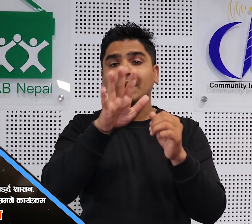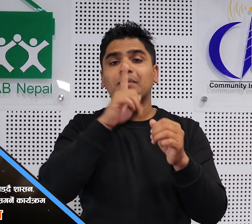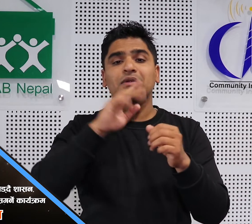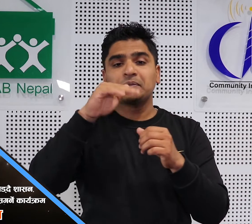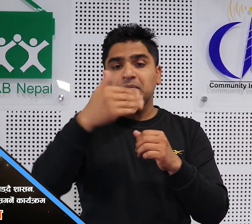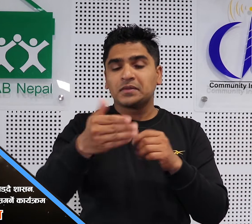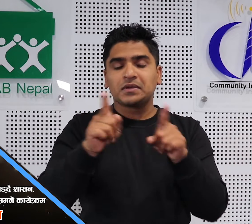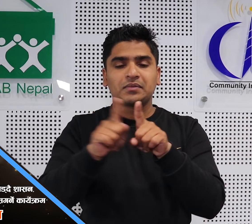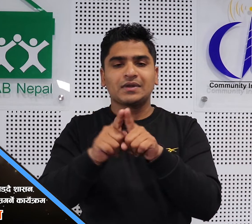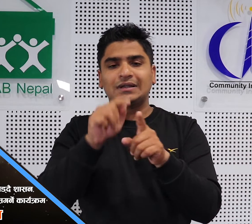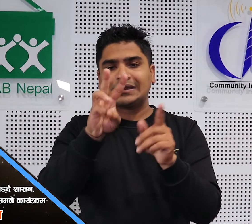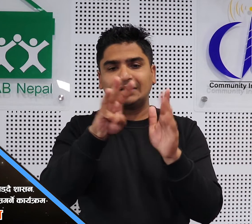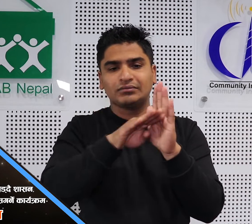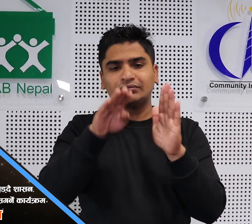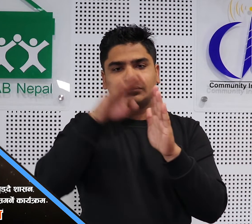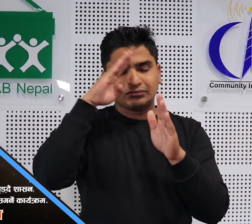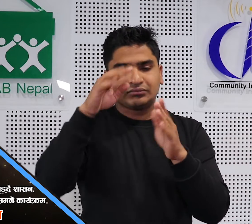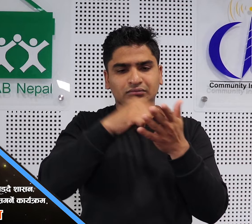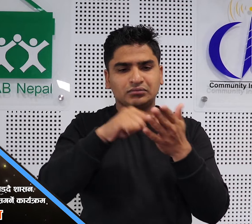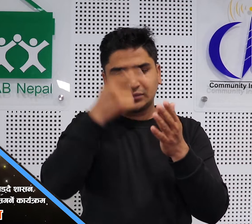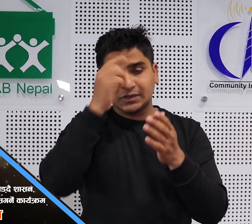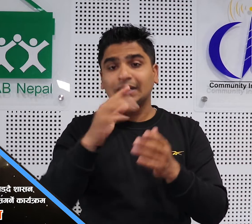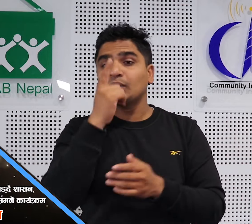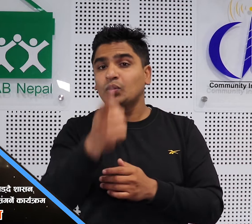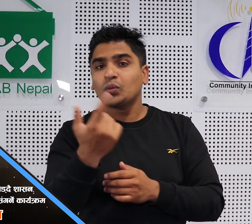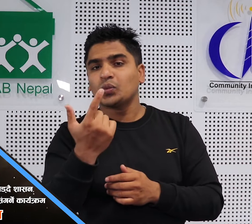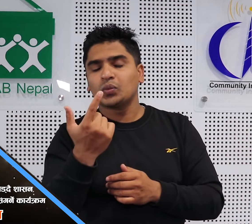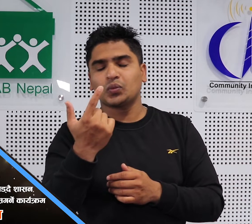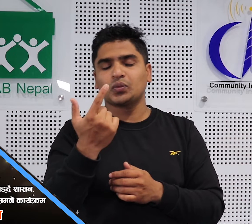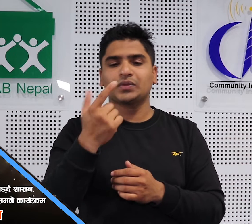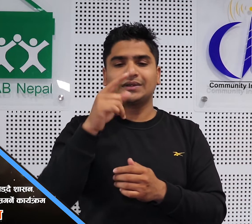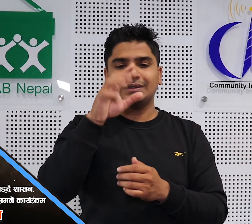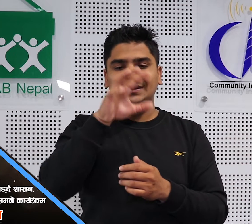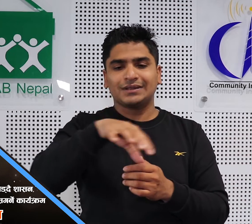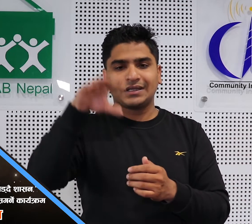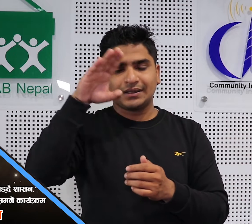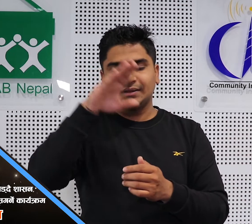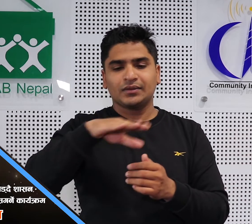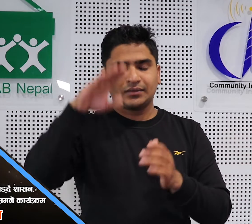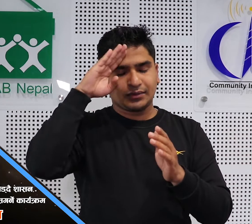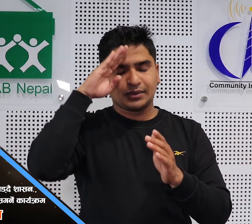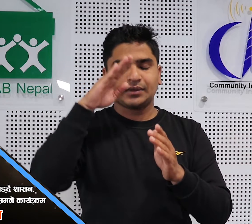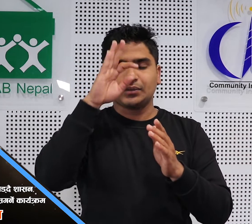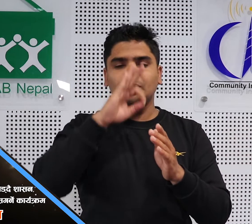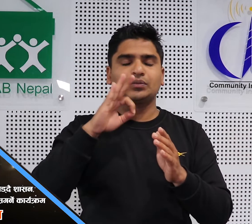बीचको सरकारमा देखिएको समस्याको कारण के हो? हामीले स्थानीय तहका विज्ञ पुरुषोत्तम नेपाललाई सोधेका छौँ।